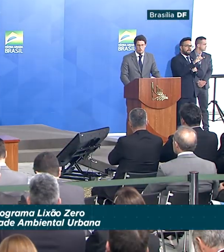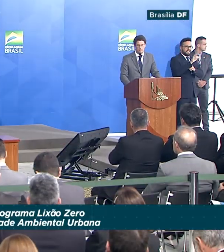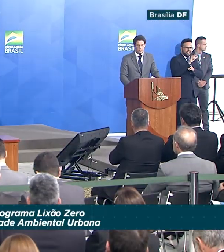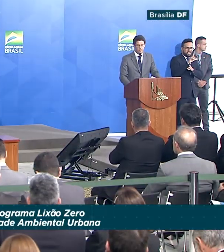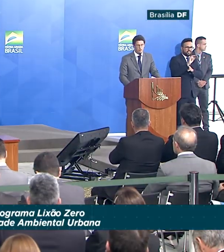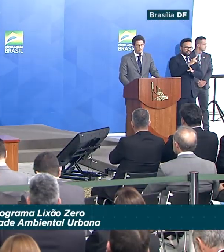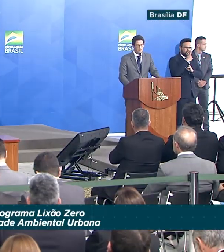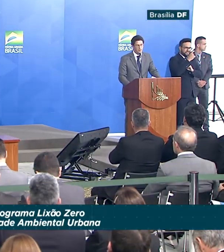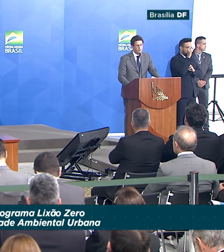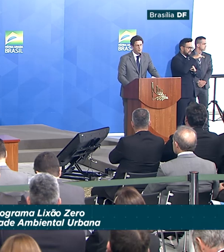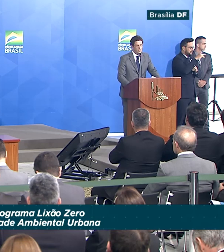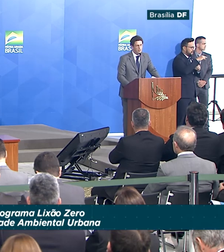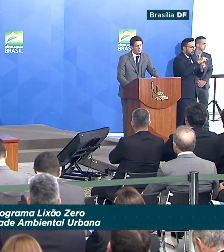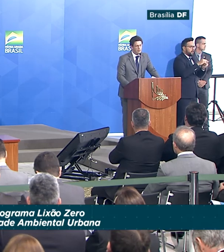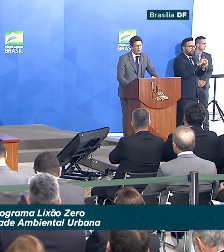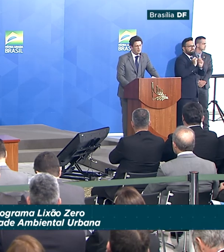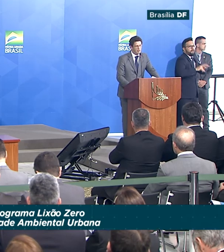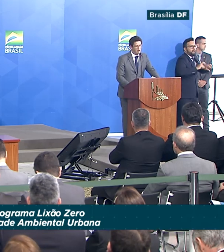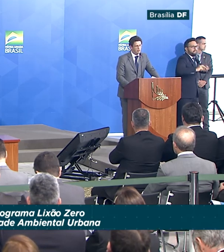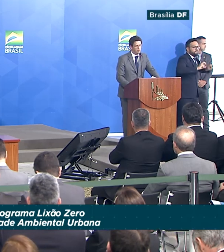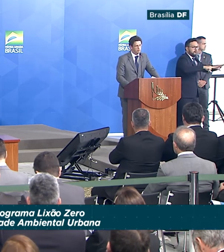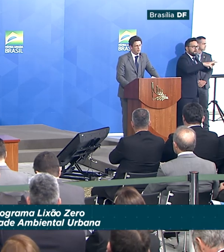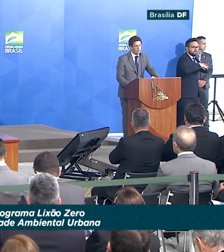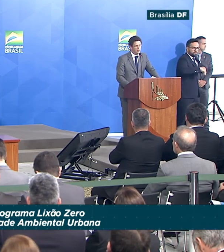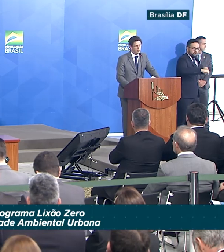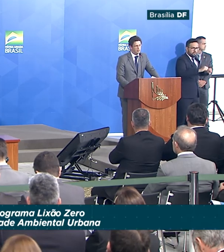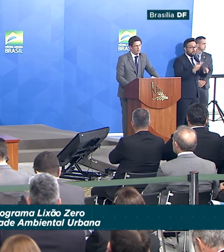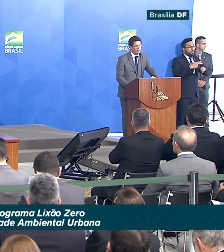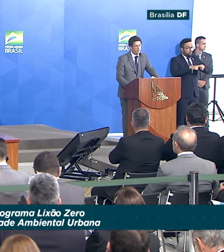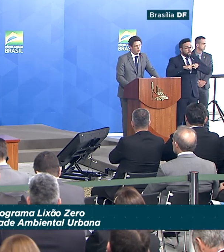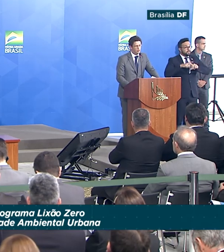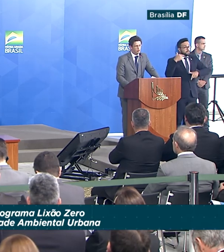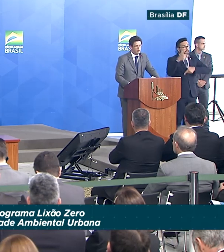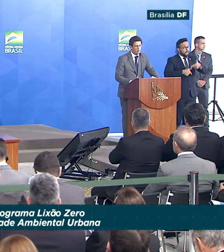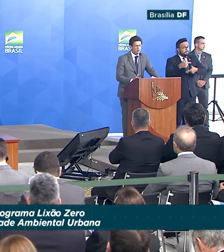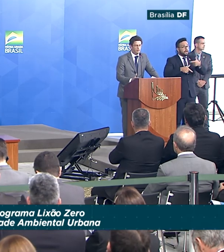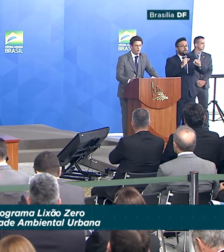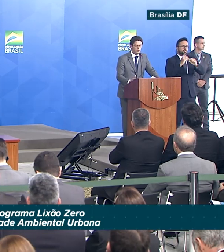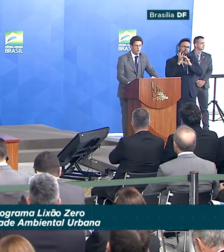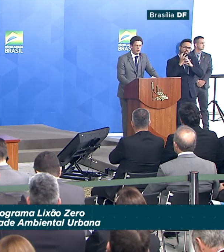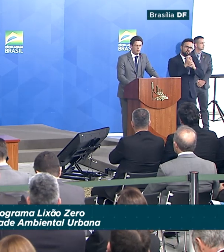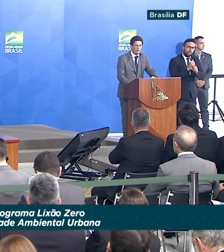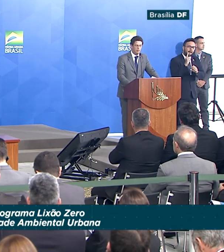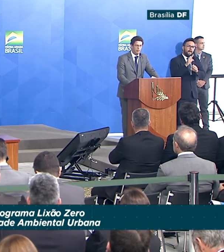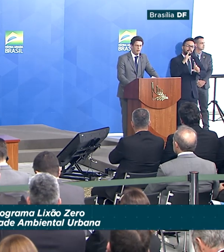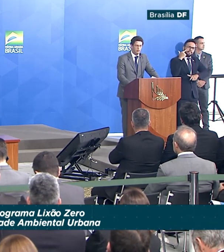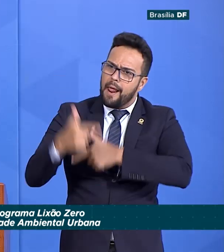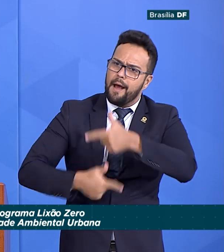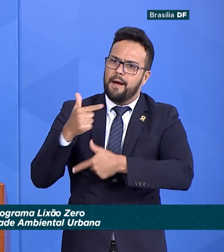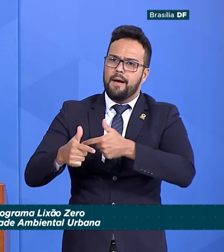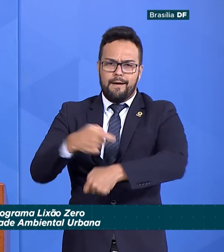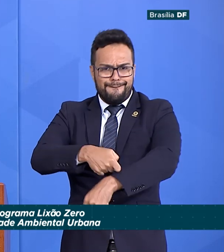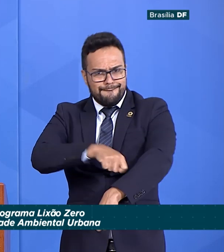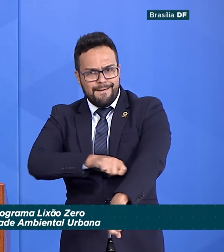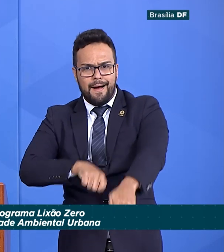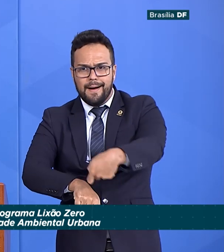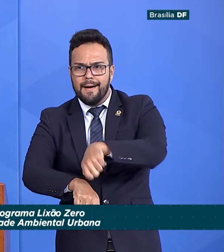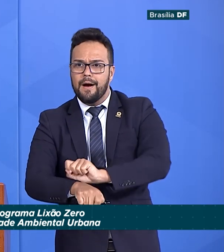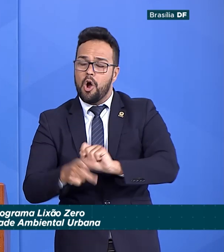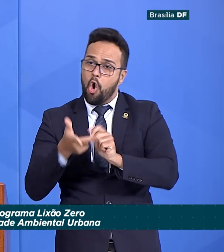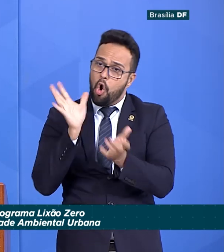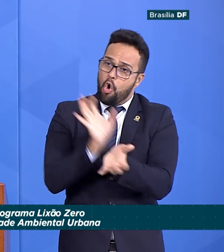nosso lençol freático. Esse trabalho soma o esforço também dos nossos